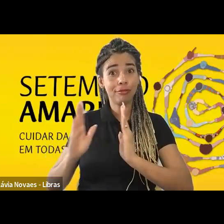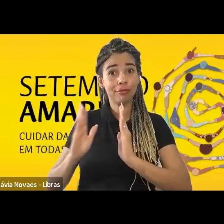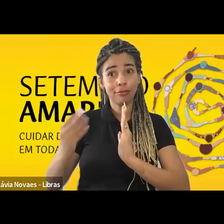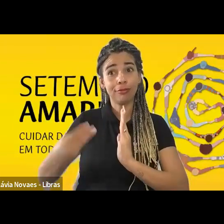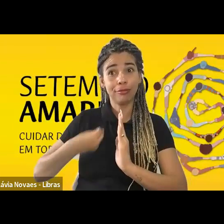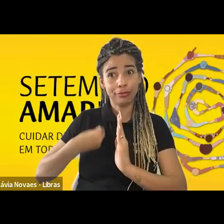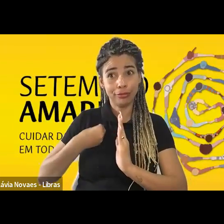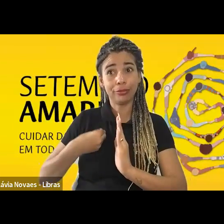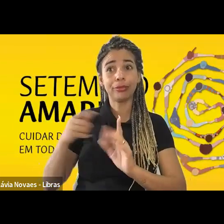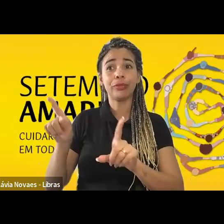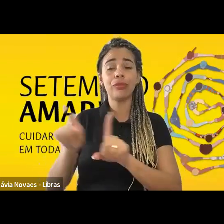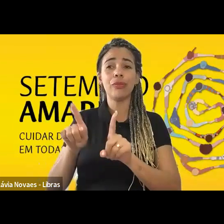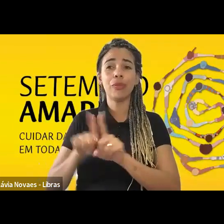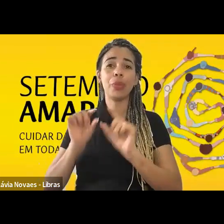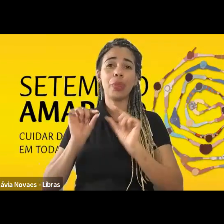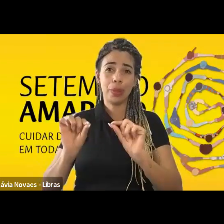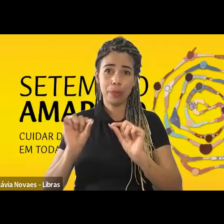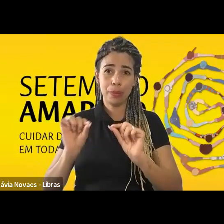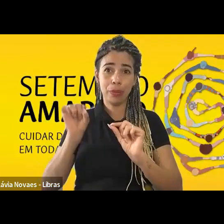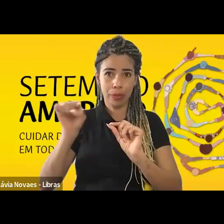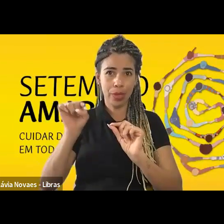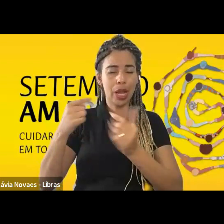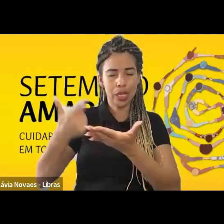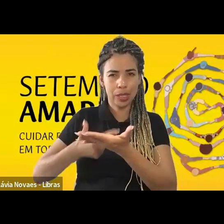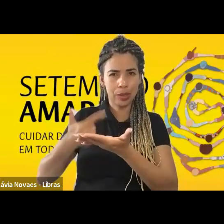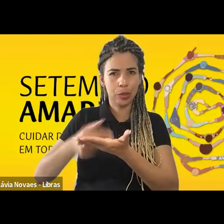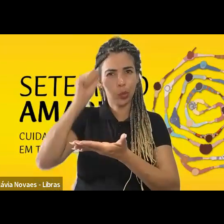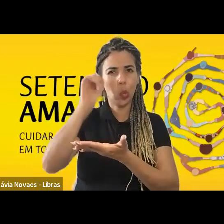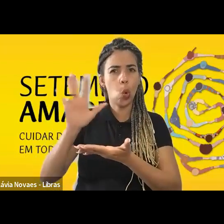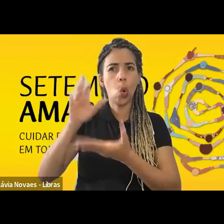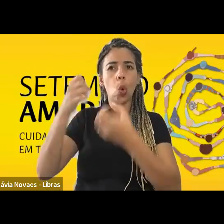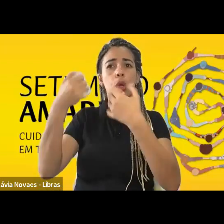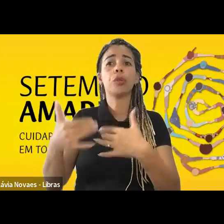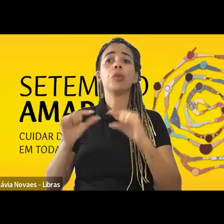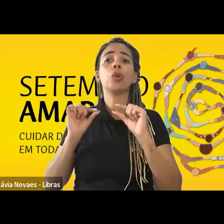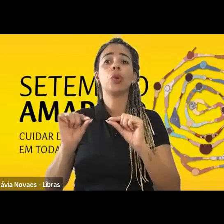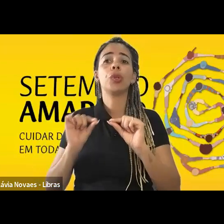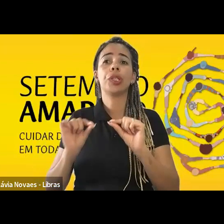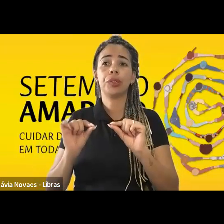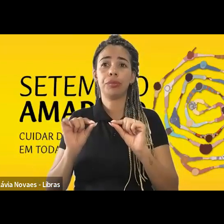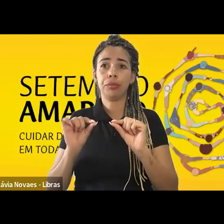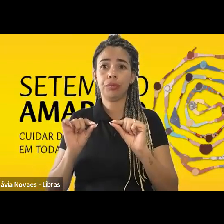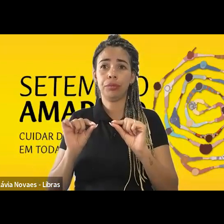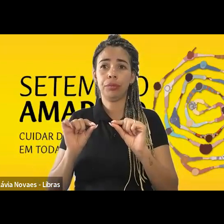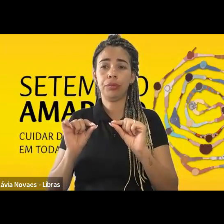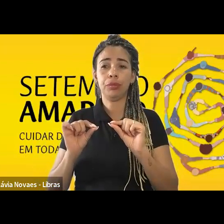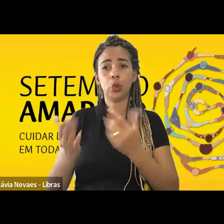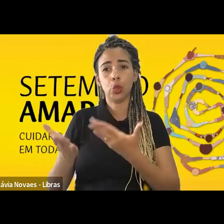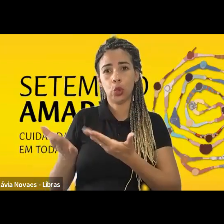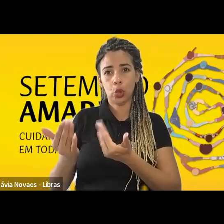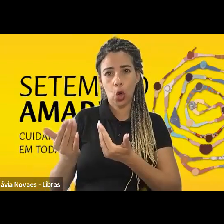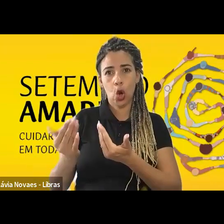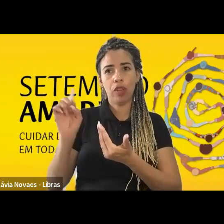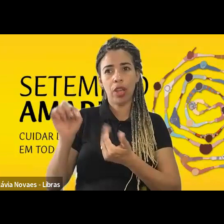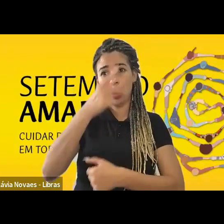professor Contardo Caligares dizia uma coisa muito interessante, que o adolescente é alguém que